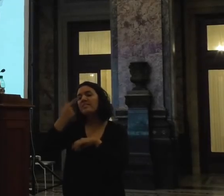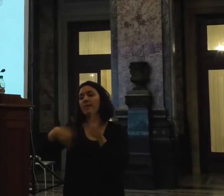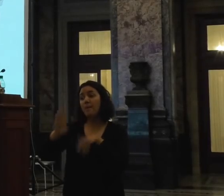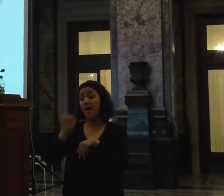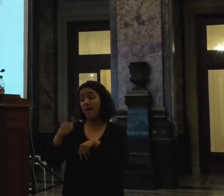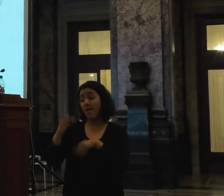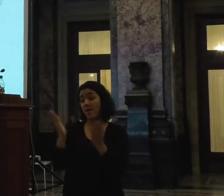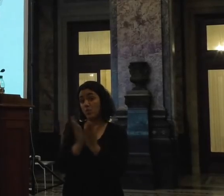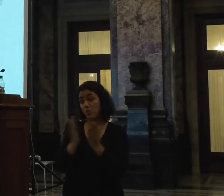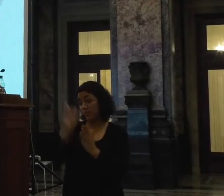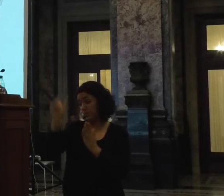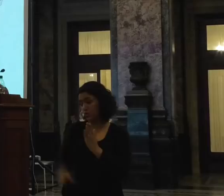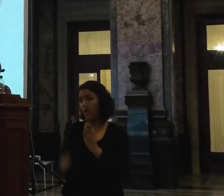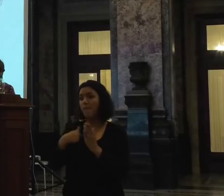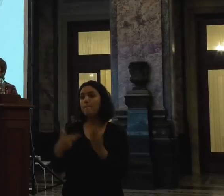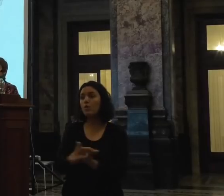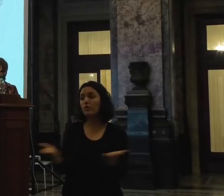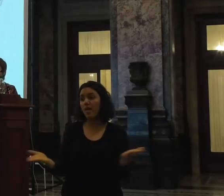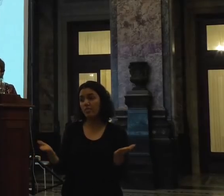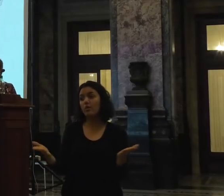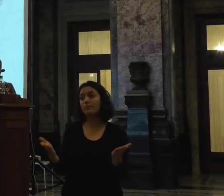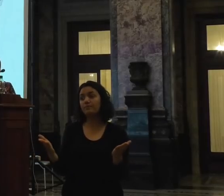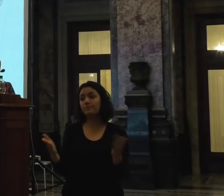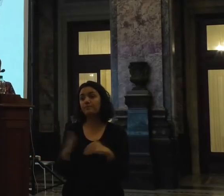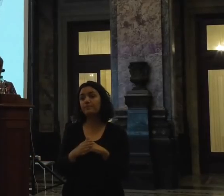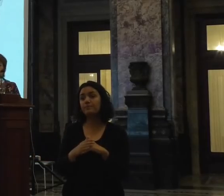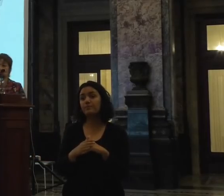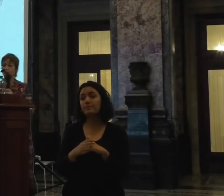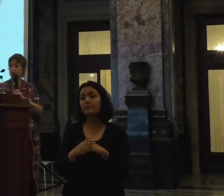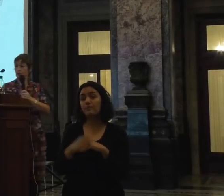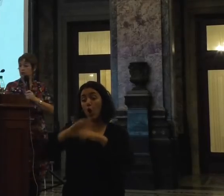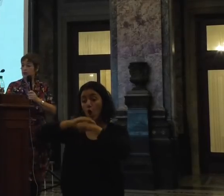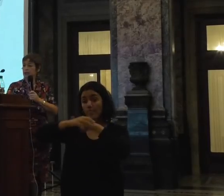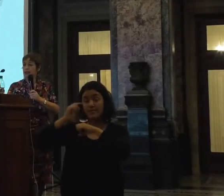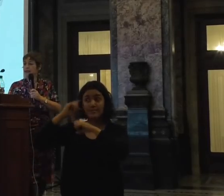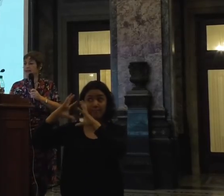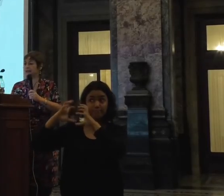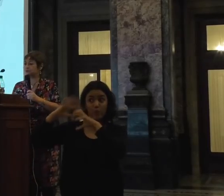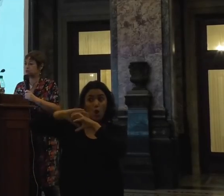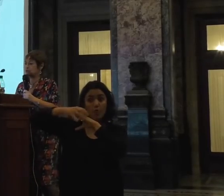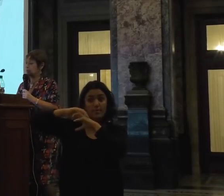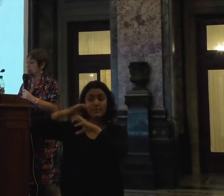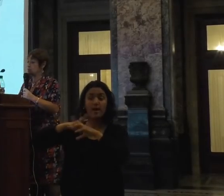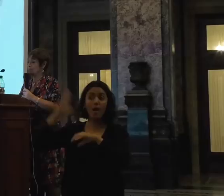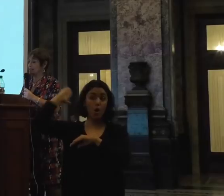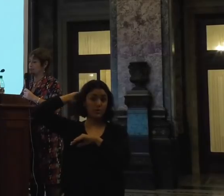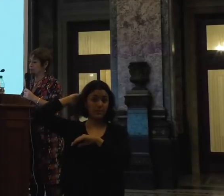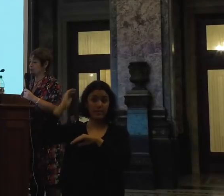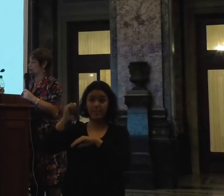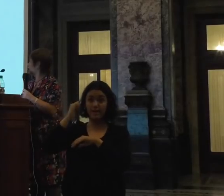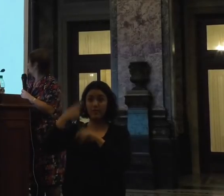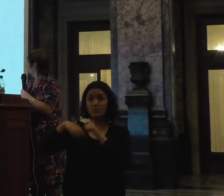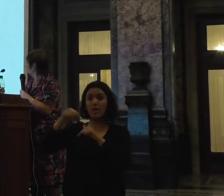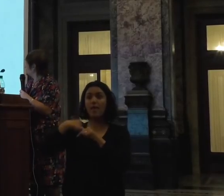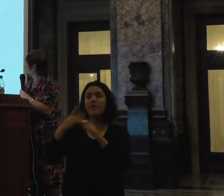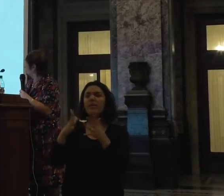su corteza occipital. Y podemos prescribir con qué resolución tenemos, vamos a ver la